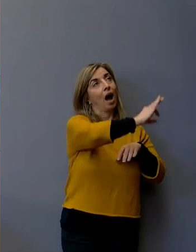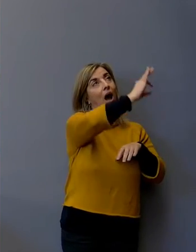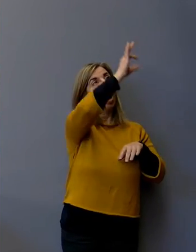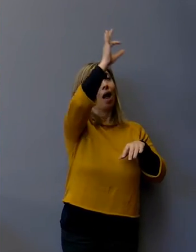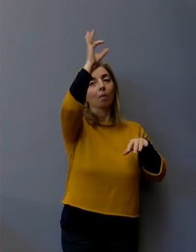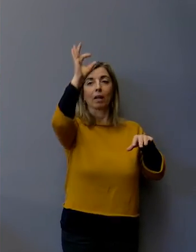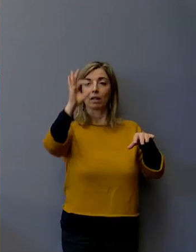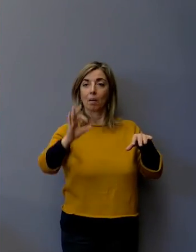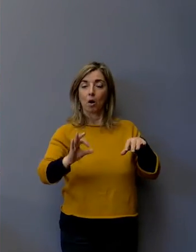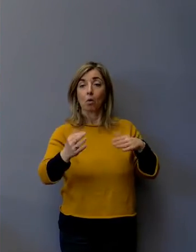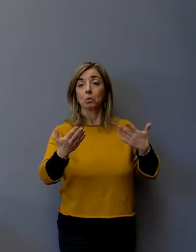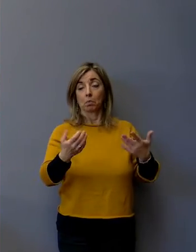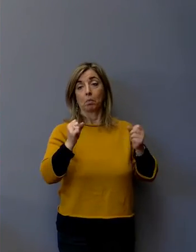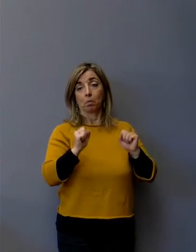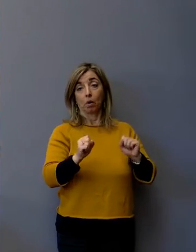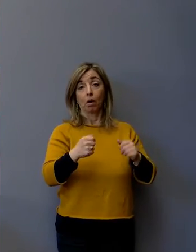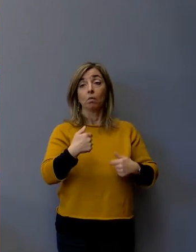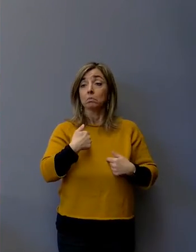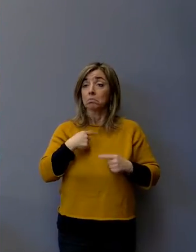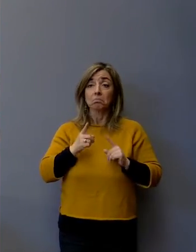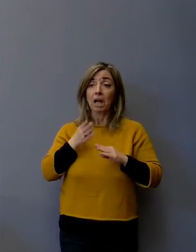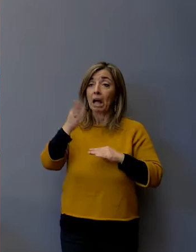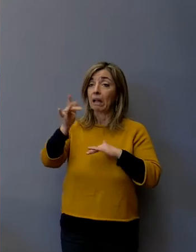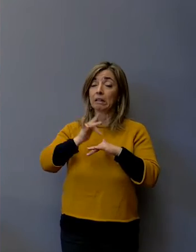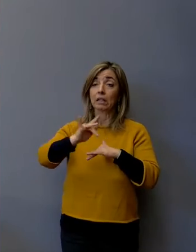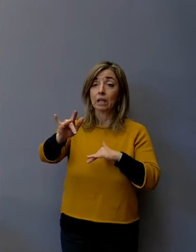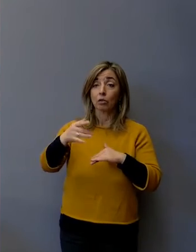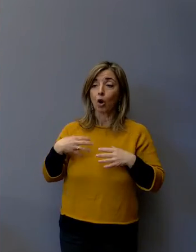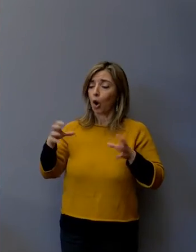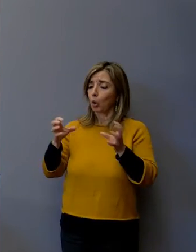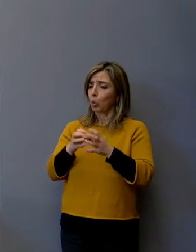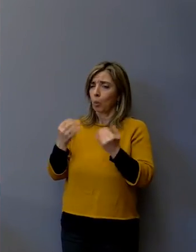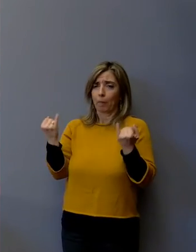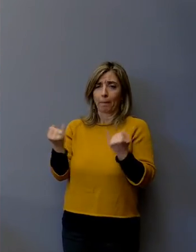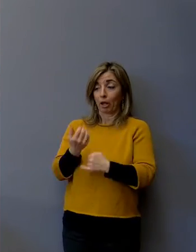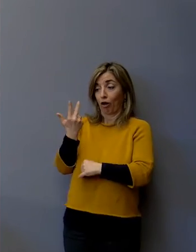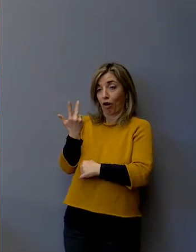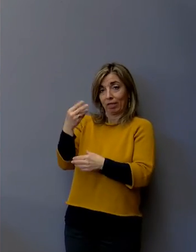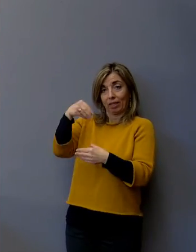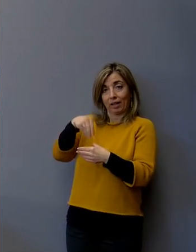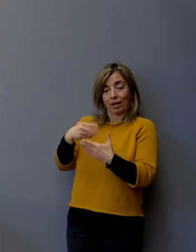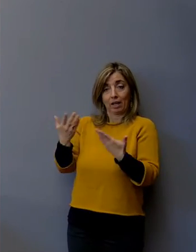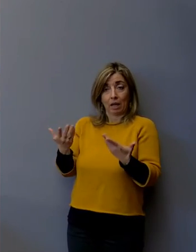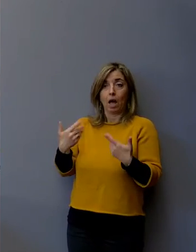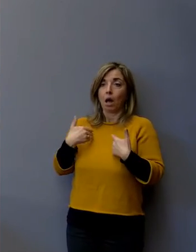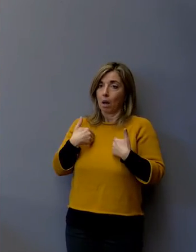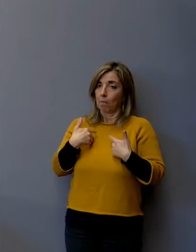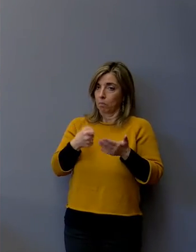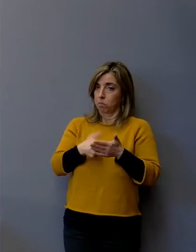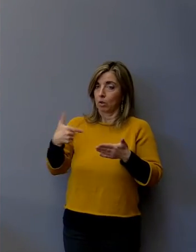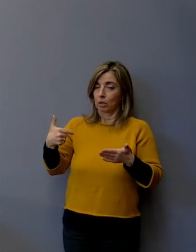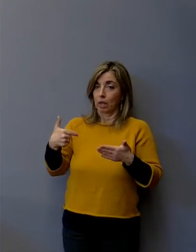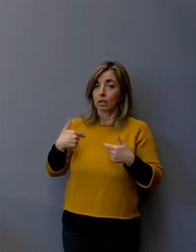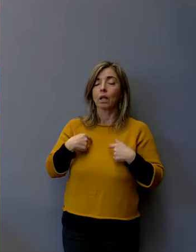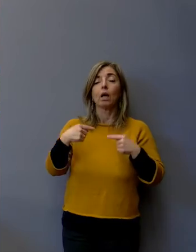come gruppo siamo soli 3 siamo pochi ma contiamo e dico un'altra cosa questa fiducia di cui io sto